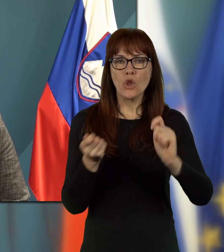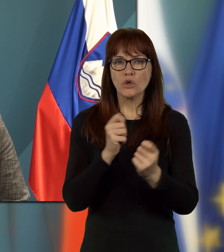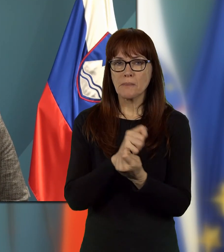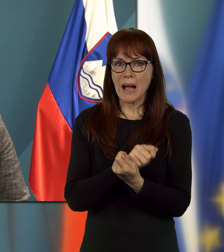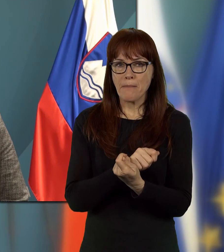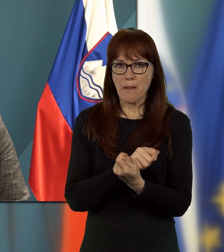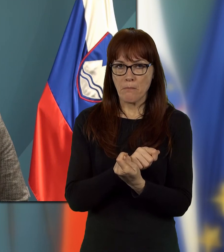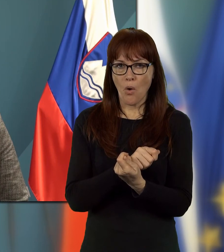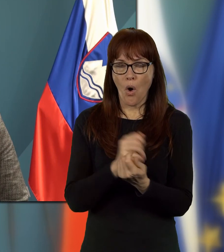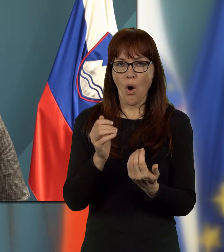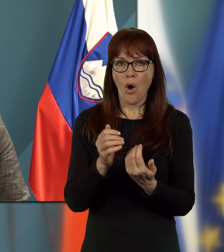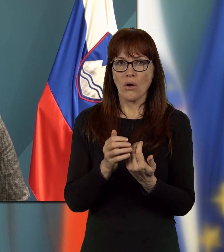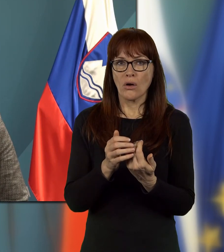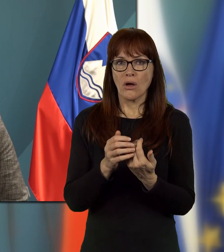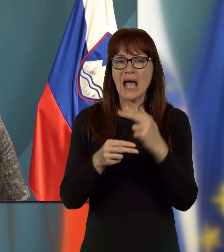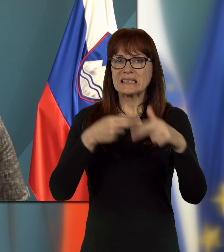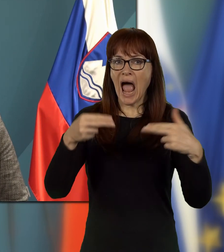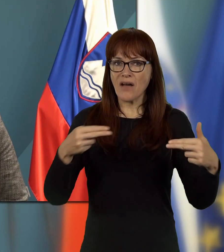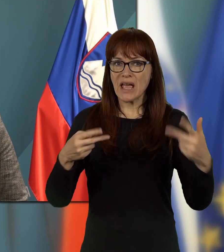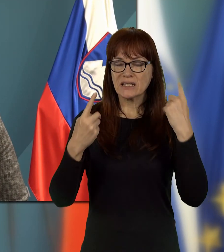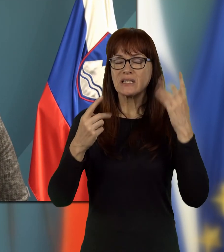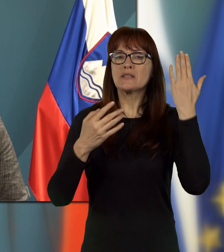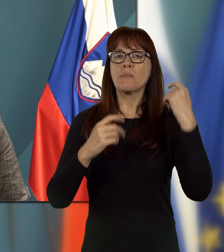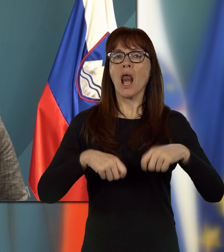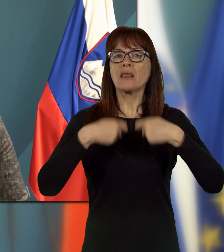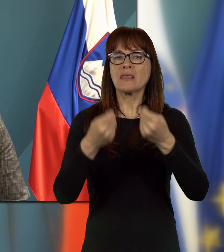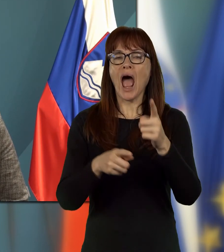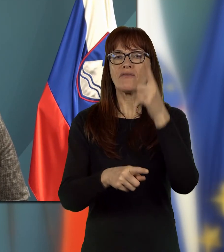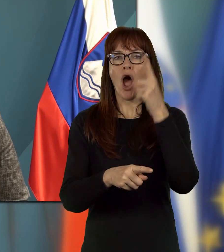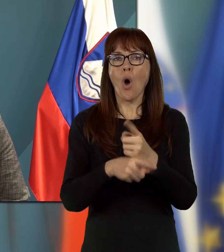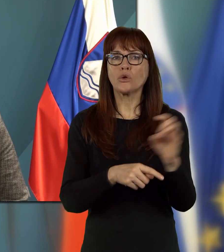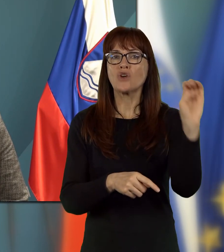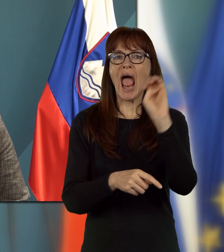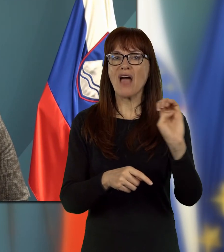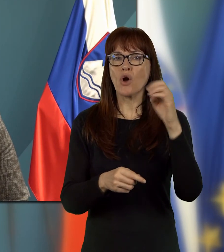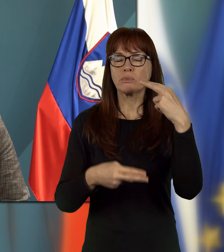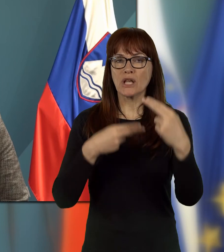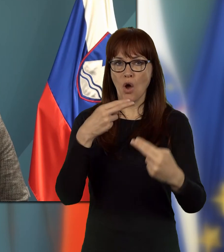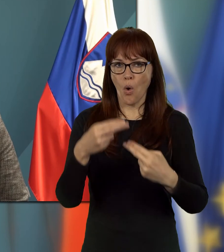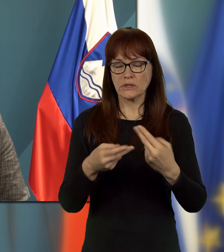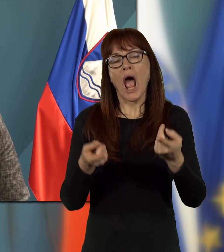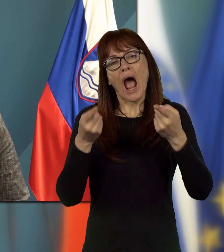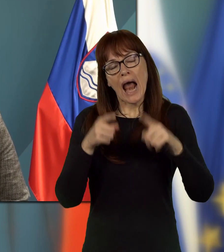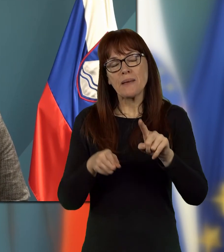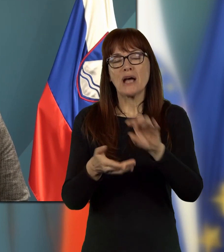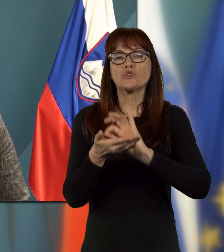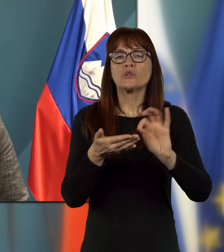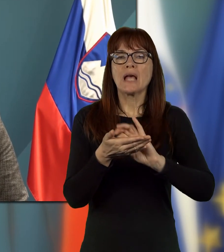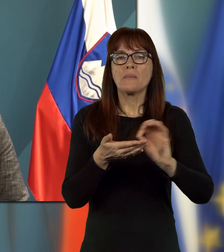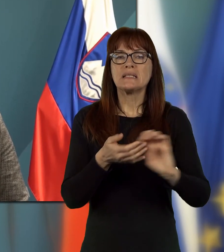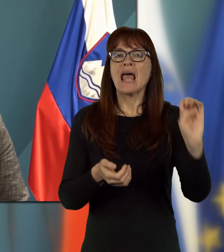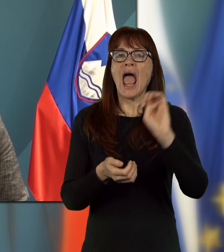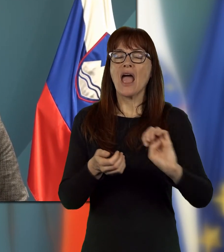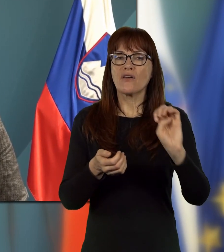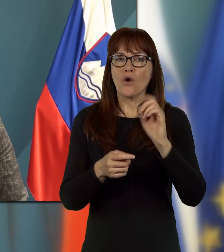konkretno spremembo zavez, ki so bile dane v odločbi Evropske komisije, oziroma ki so zapisane